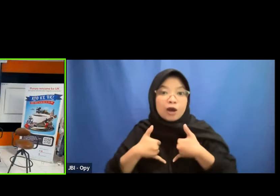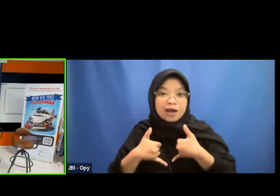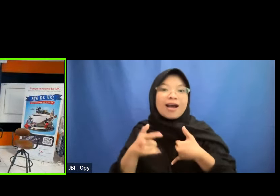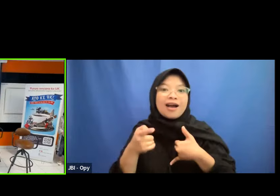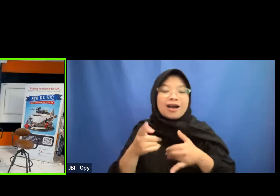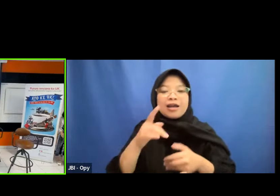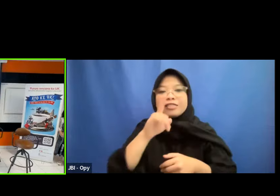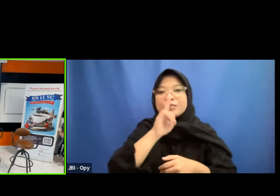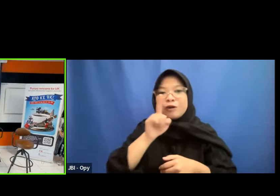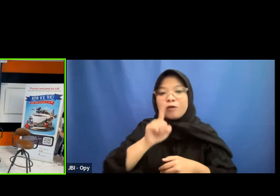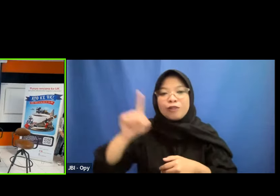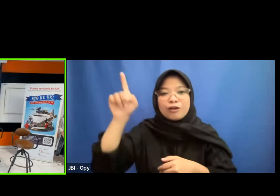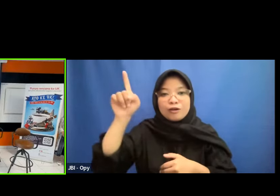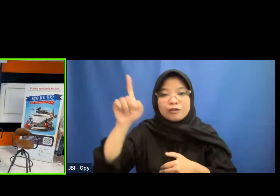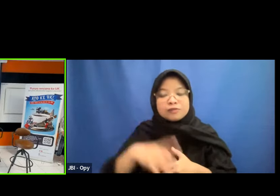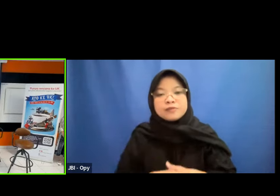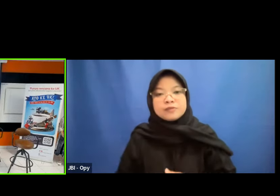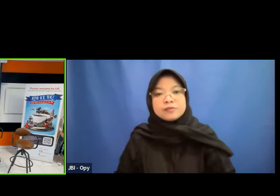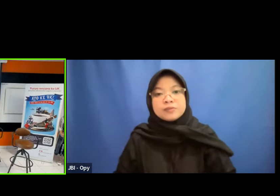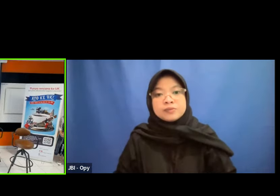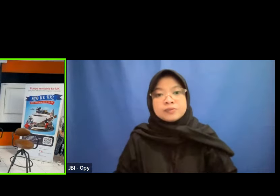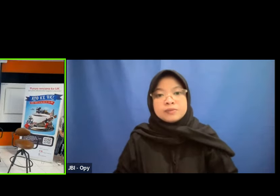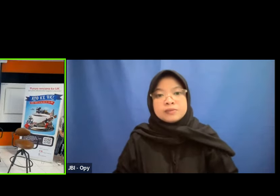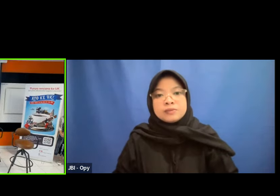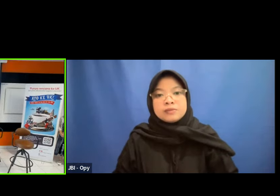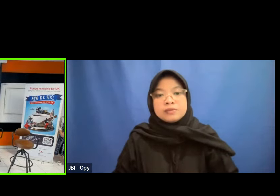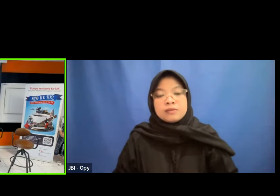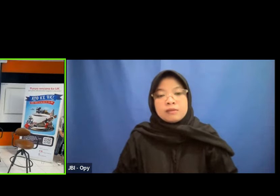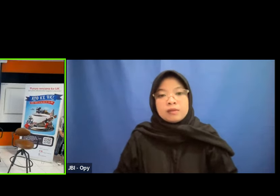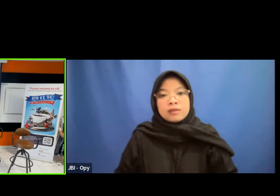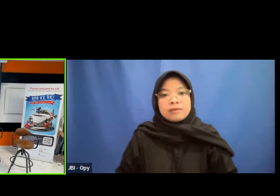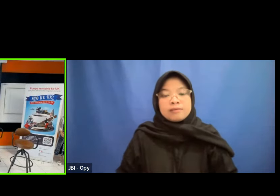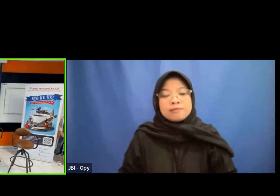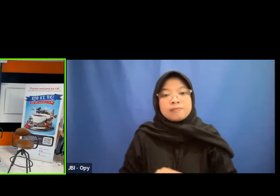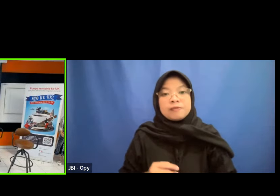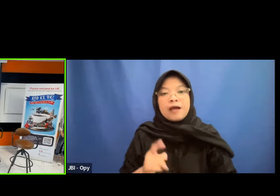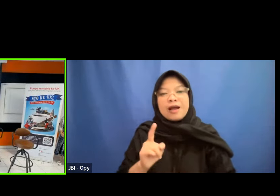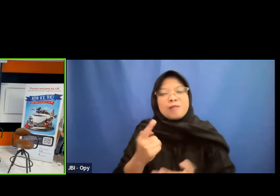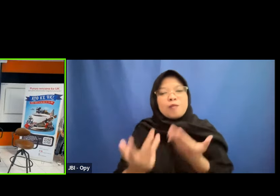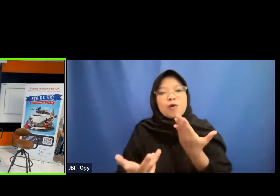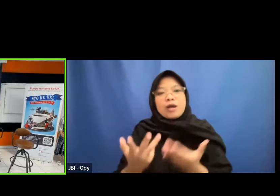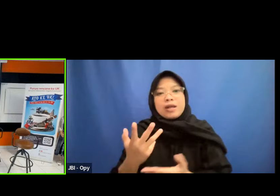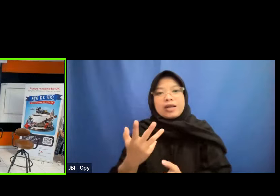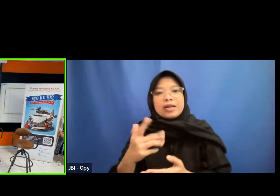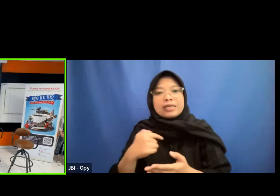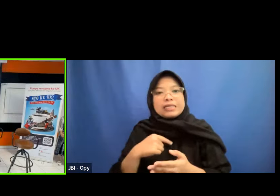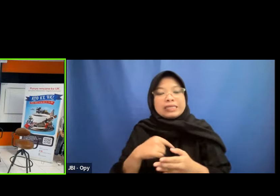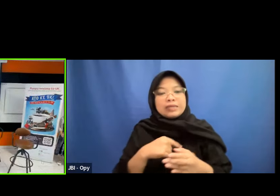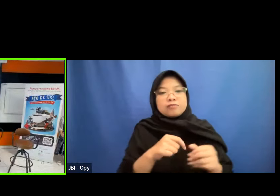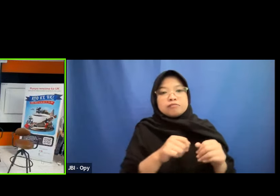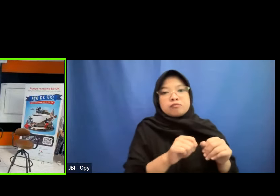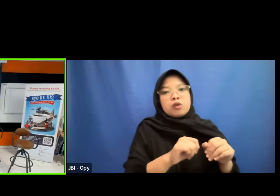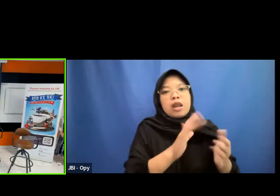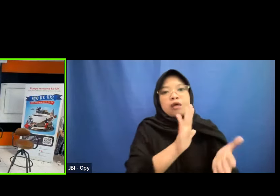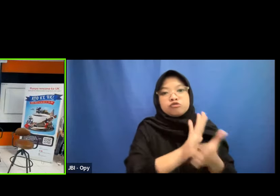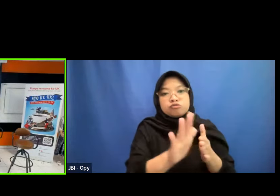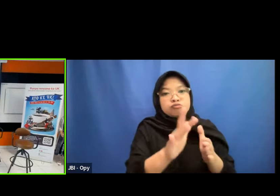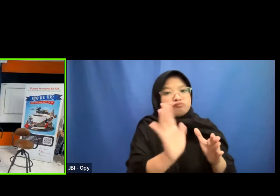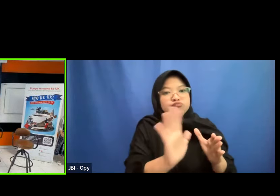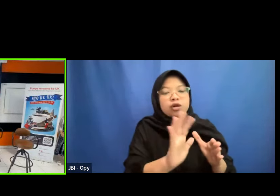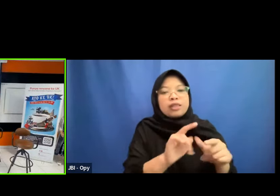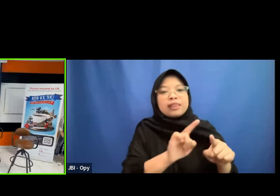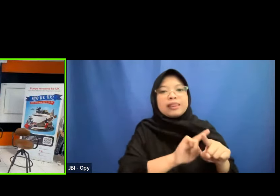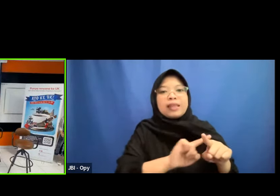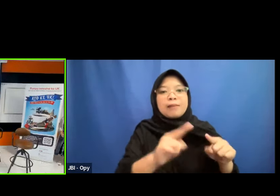Insyaallah eh saya agak am gitu ya Eh walaupun saya bukan chevening Award gitu eh